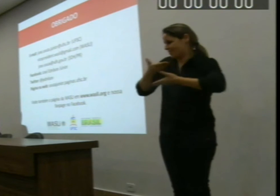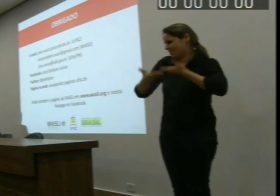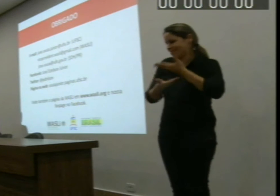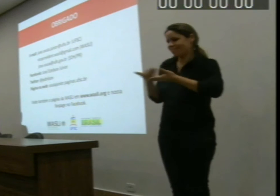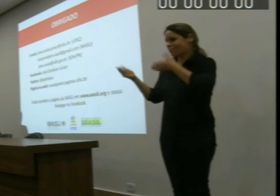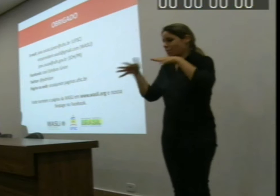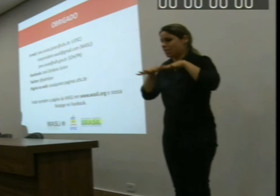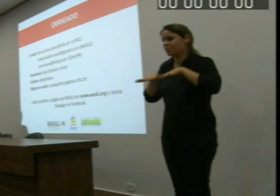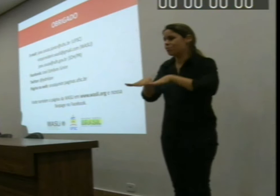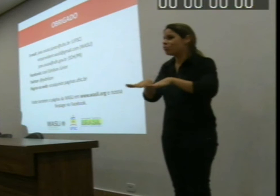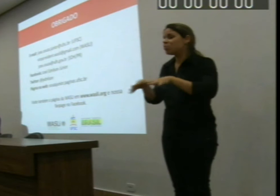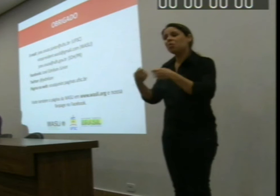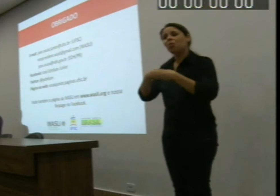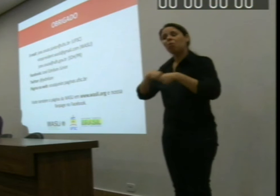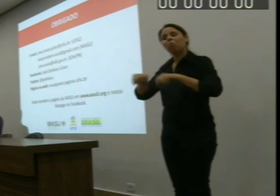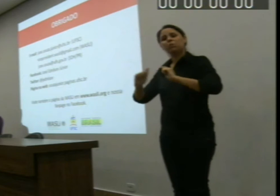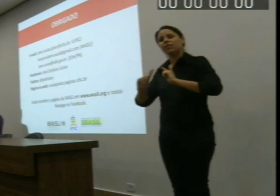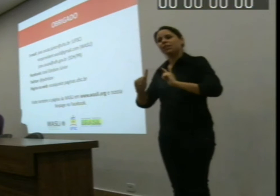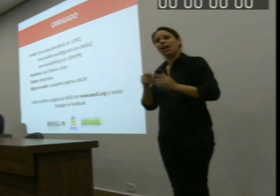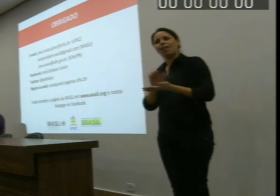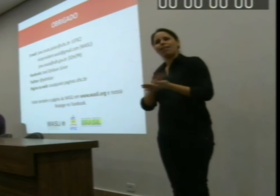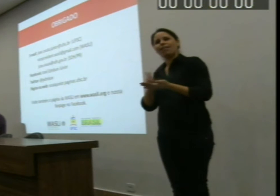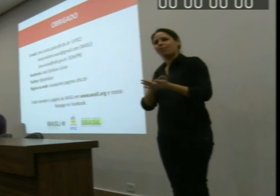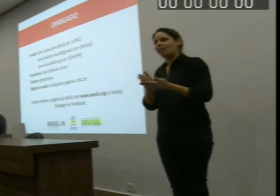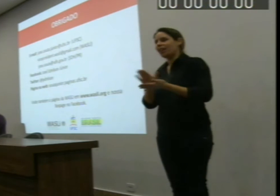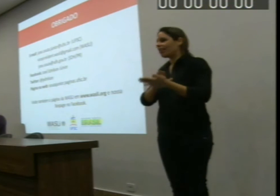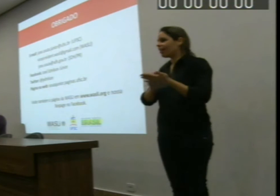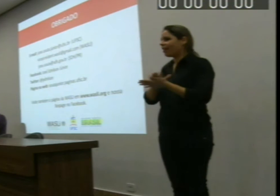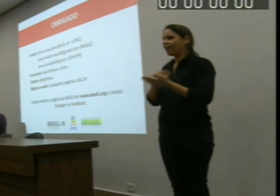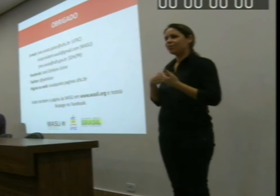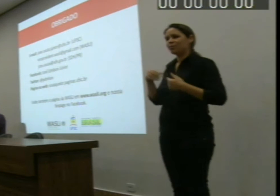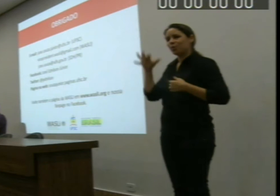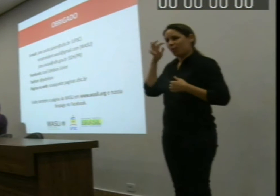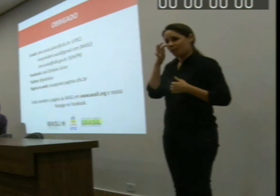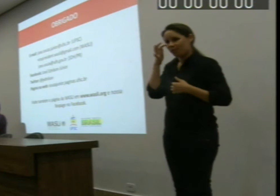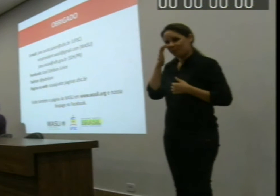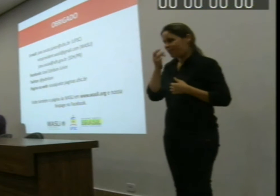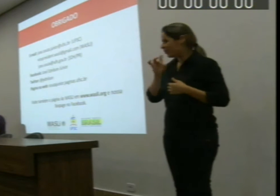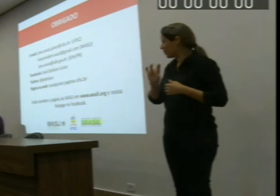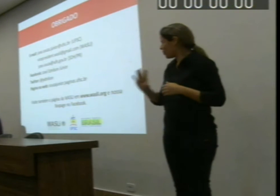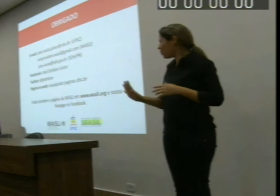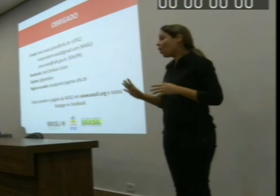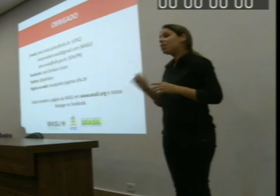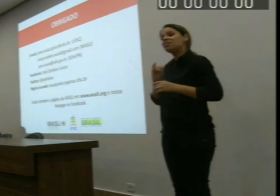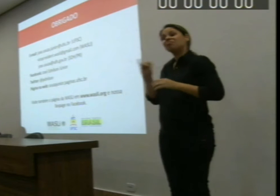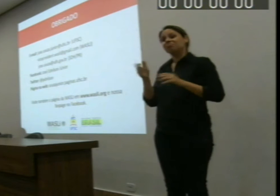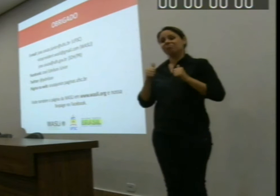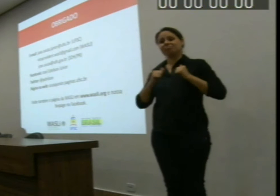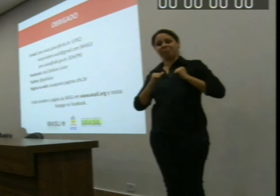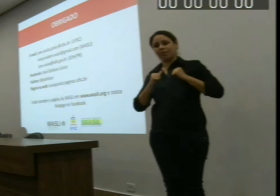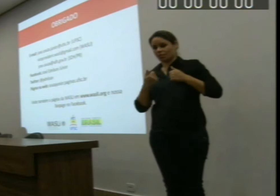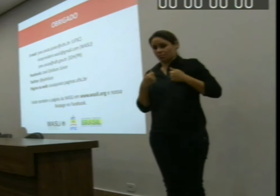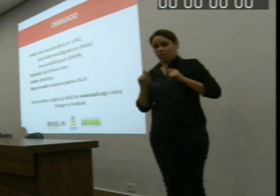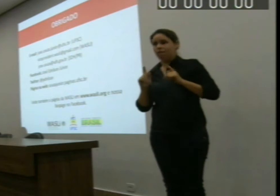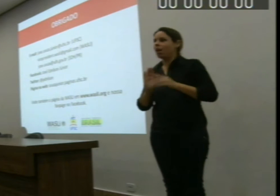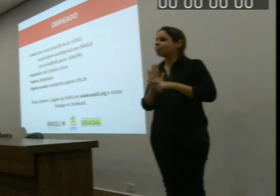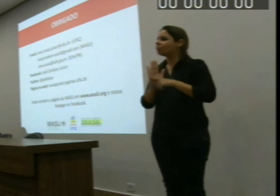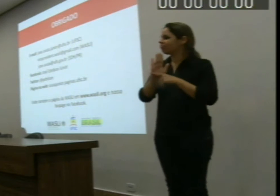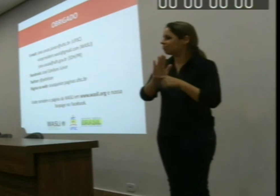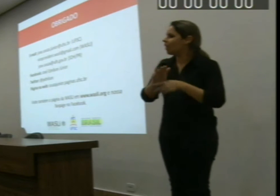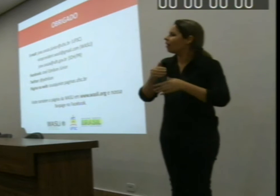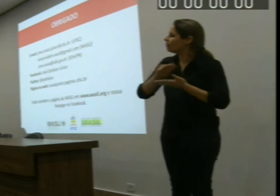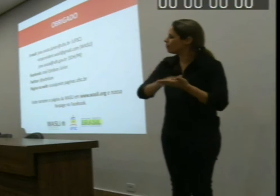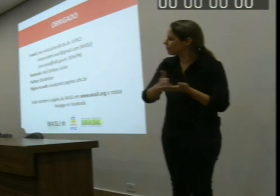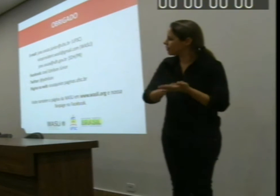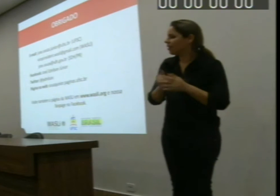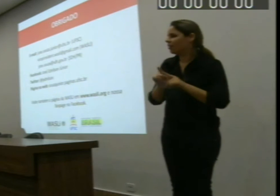nada eu deixava sabe eu FIC ficava ali olhando se precisasse me chamava mas se não precisasse Então depende